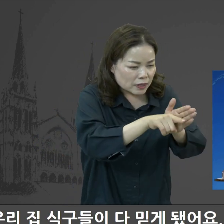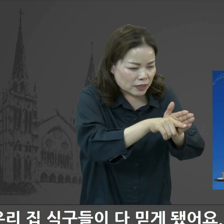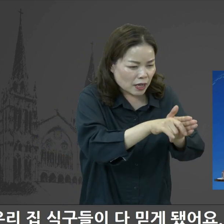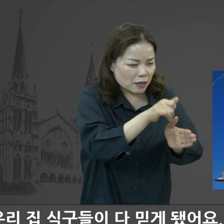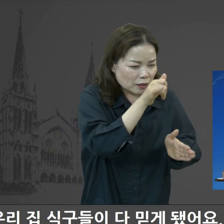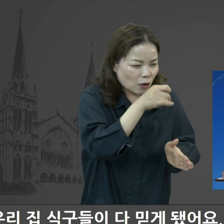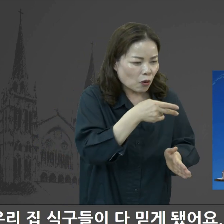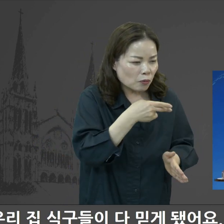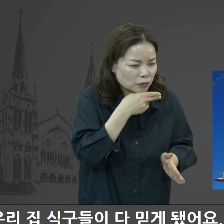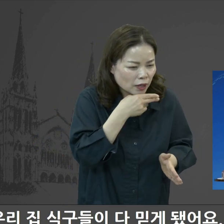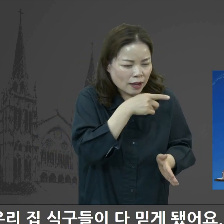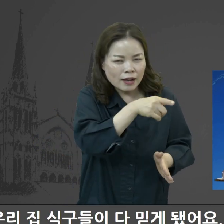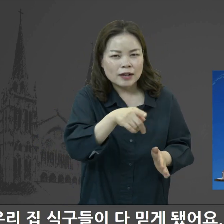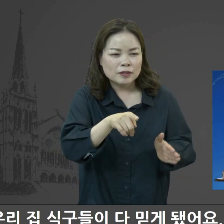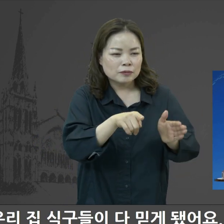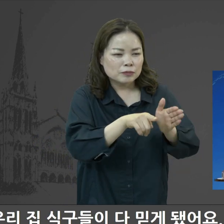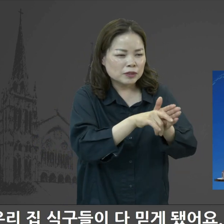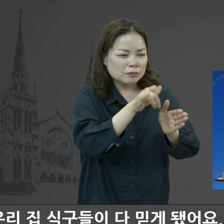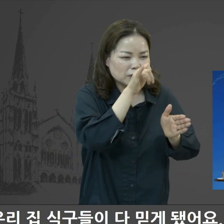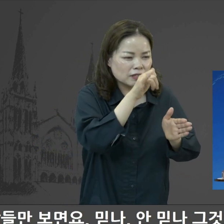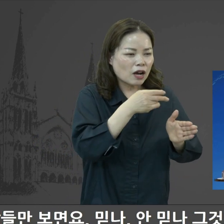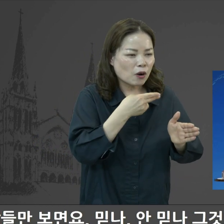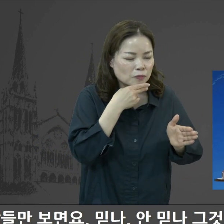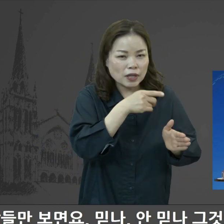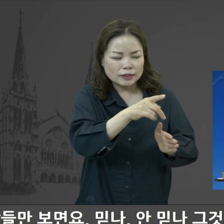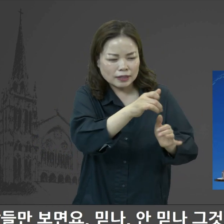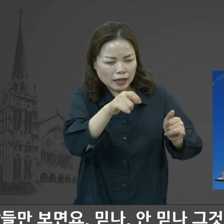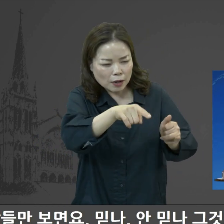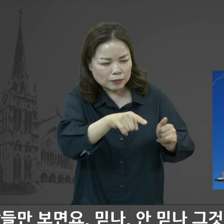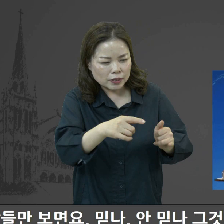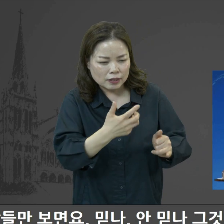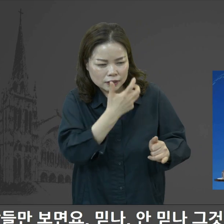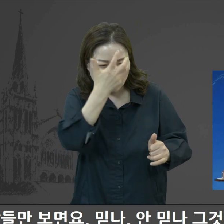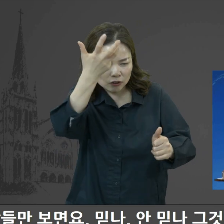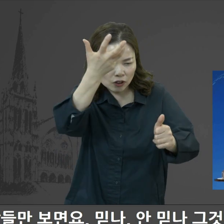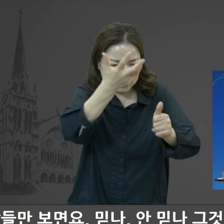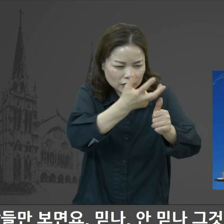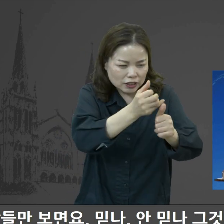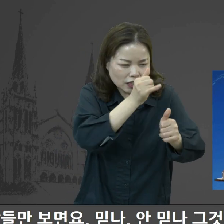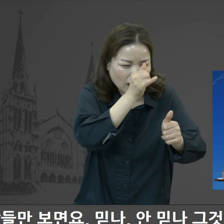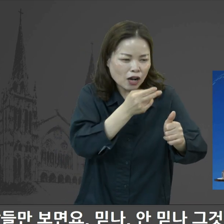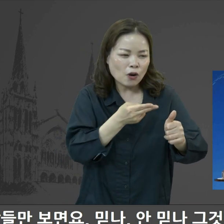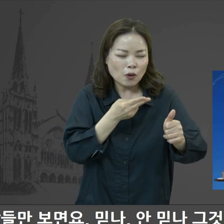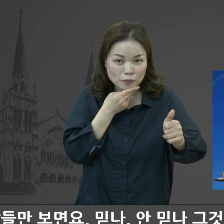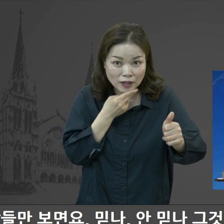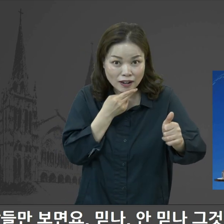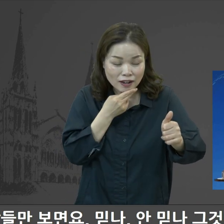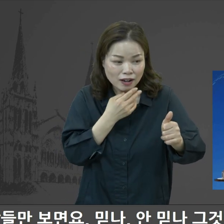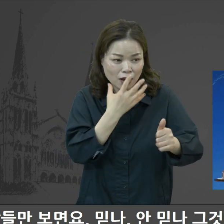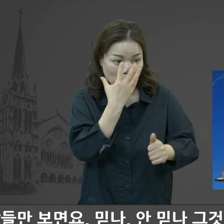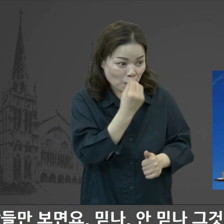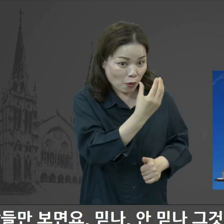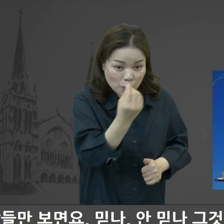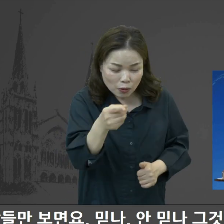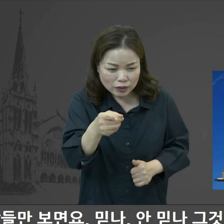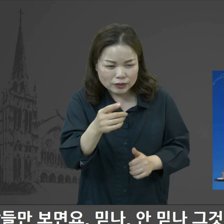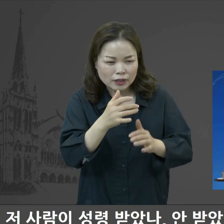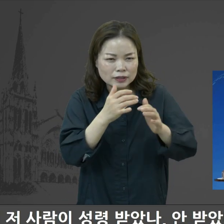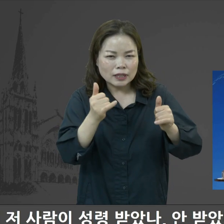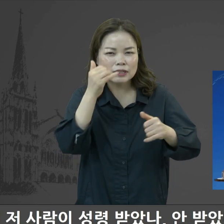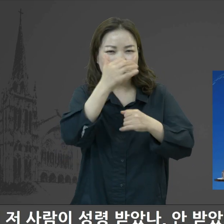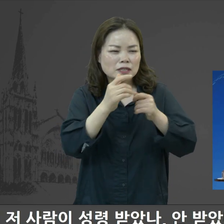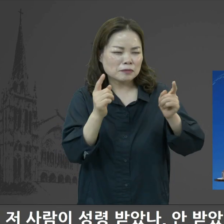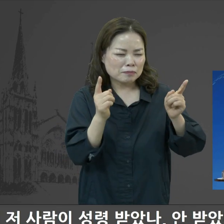믿나 그것만 보여요. 그리고 믿는다 그러면 저 사람이 성령 받았나 안 받았나 그것만 보이고요, 저 사람 진짜